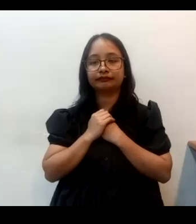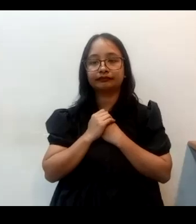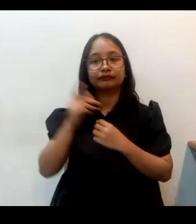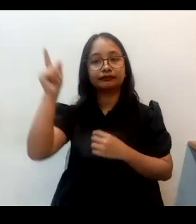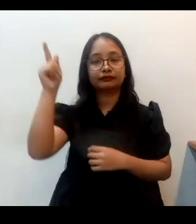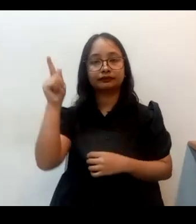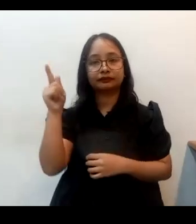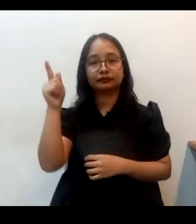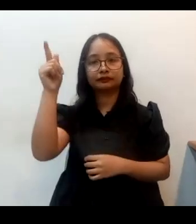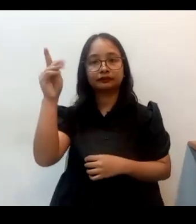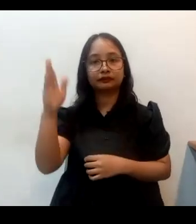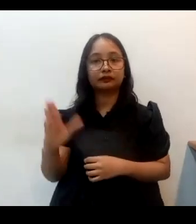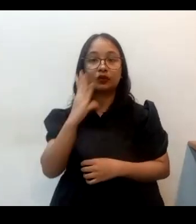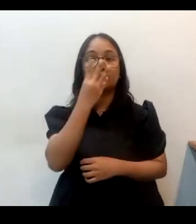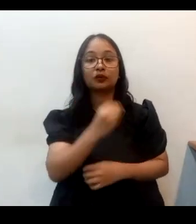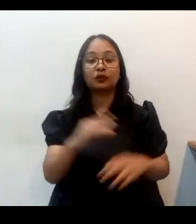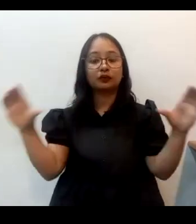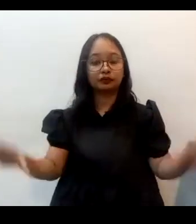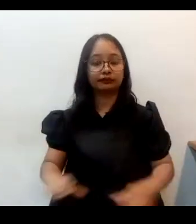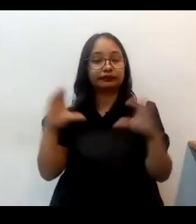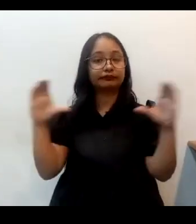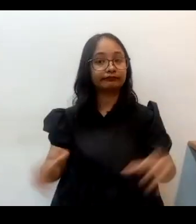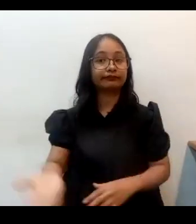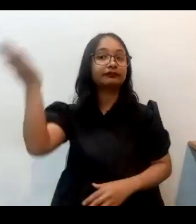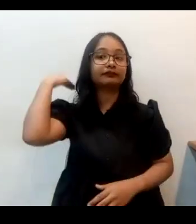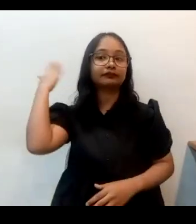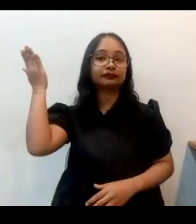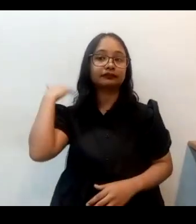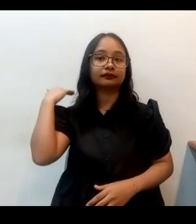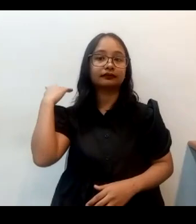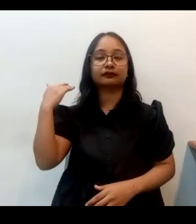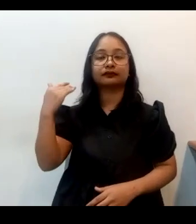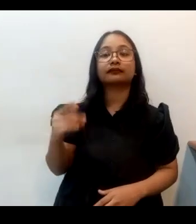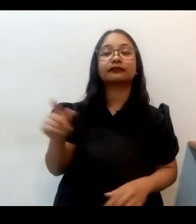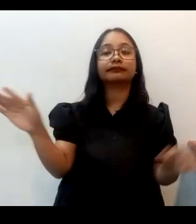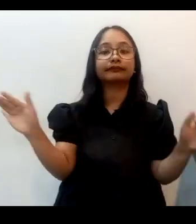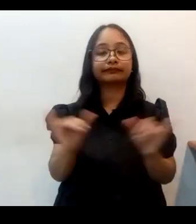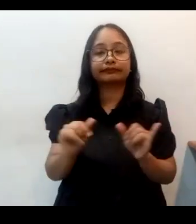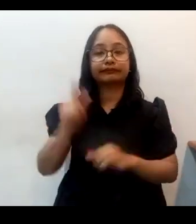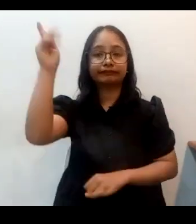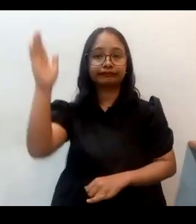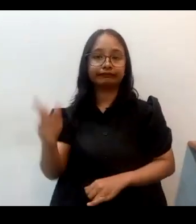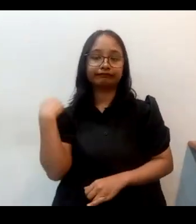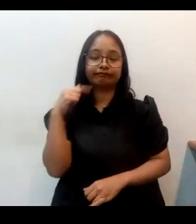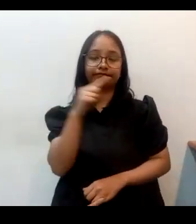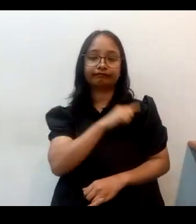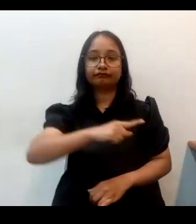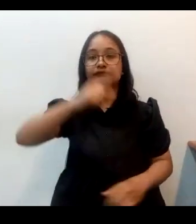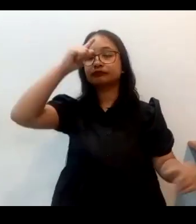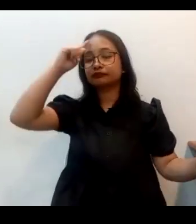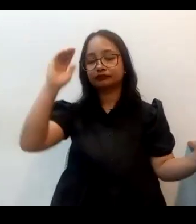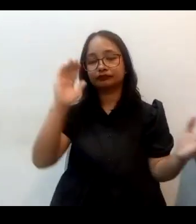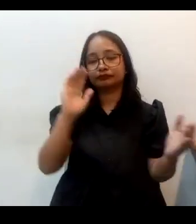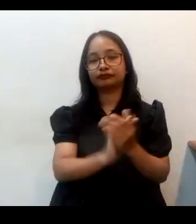God who worked at the time is the same God we believe. Yung Diyos na kumilos sa panahon na yun ay yung parehong Diyos